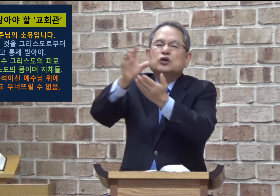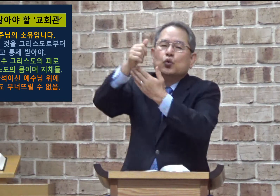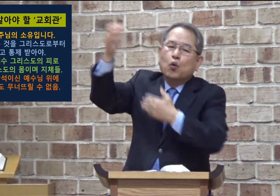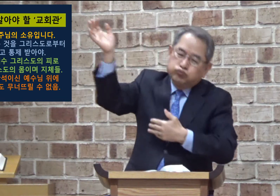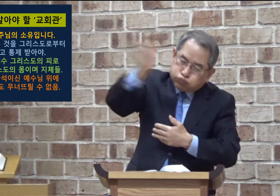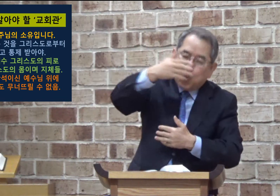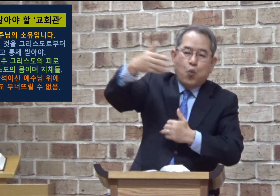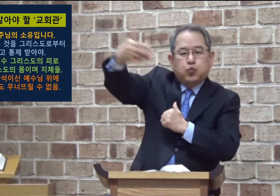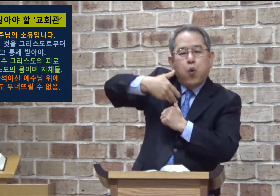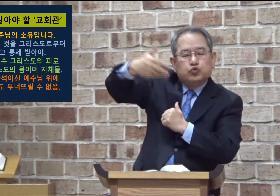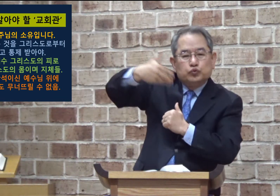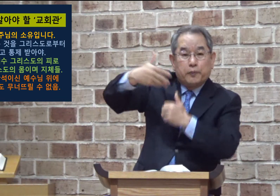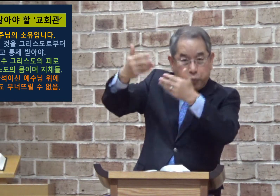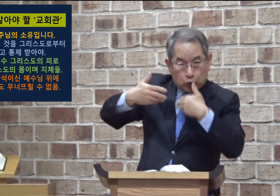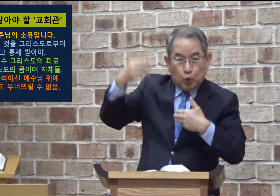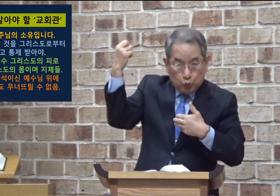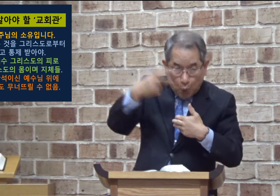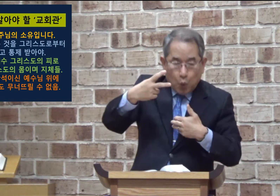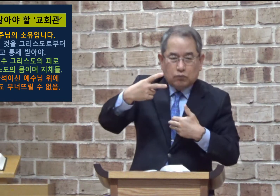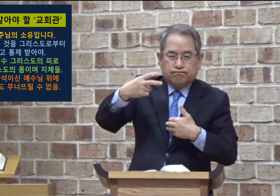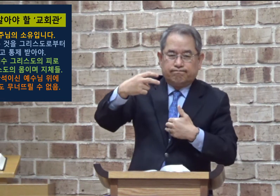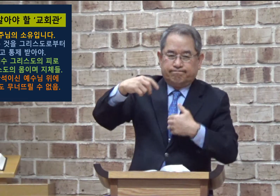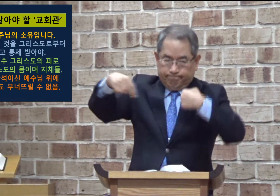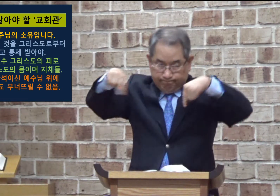공급받고 통제받아야 합니다.